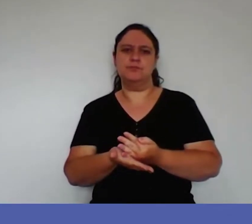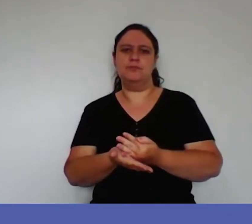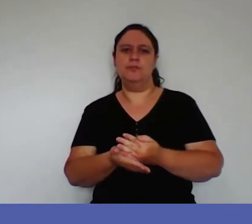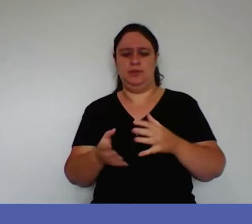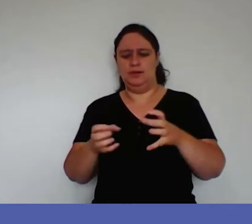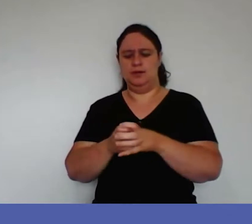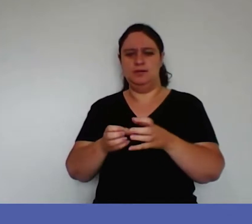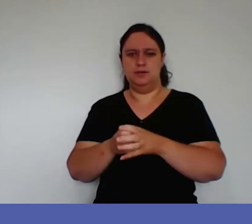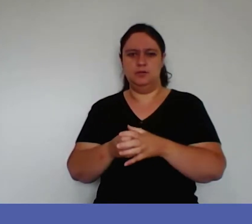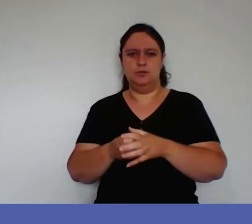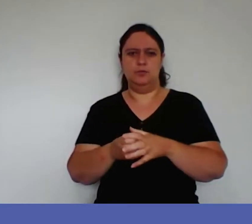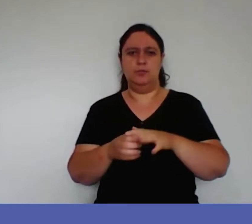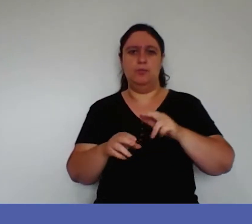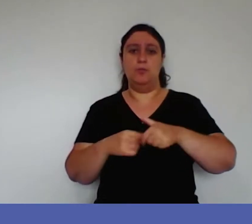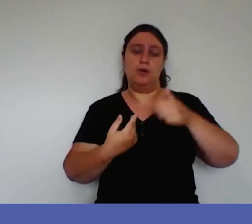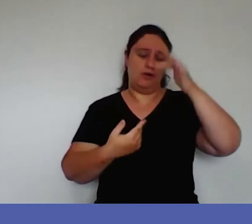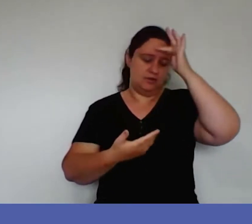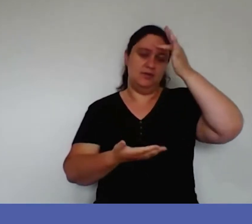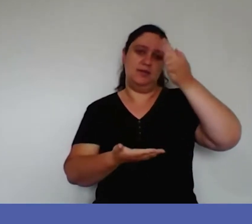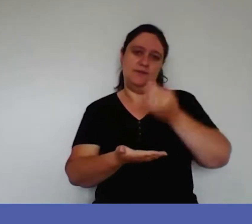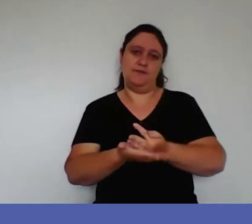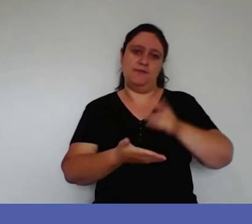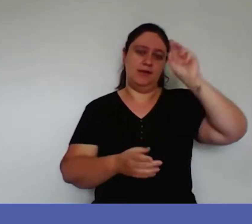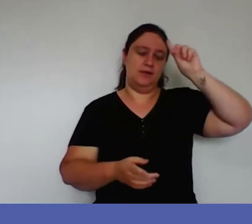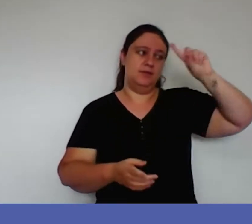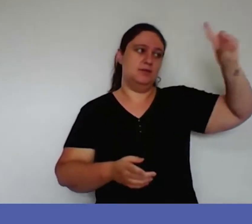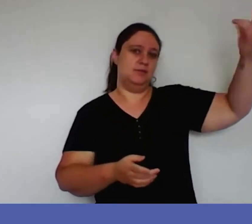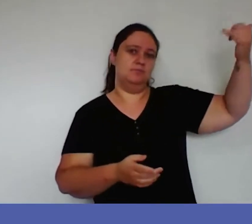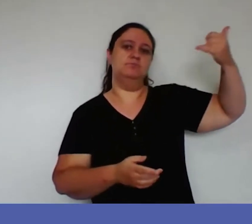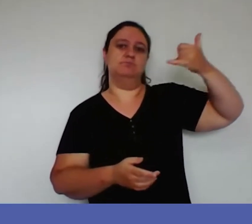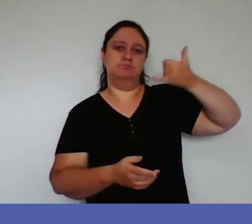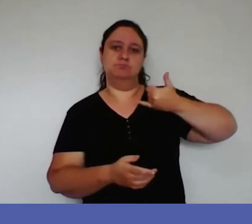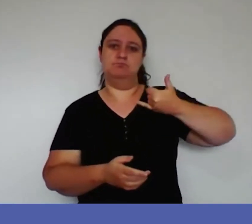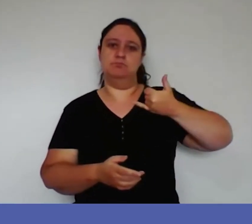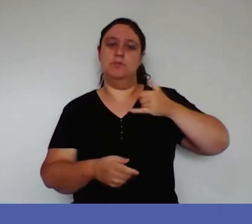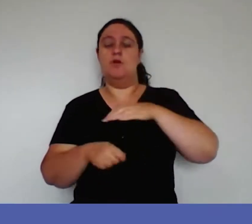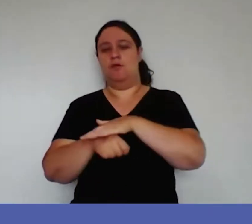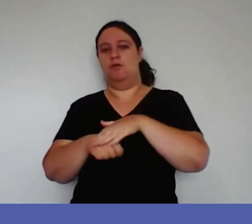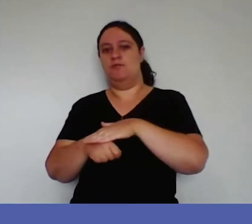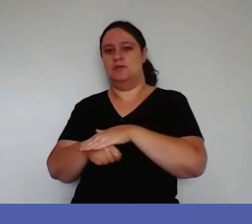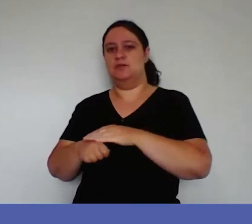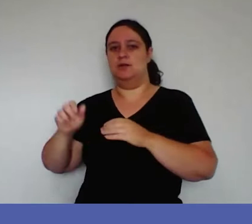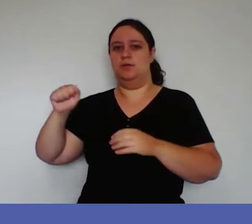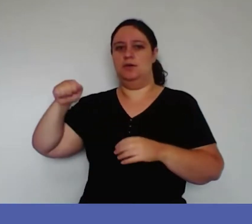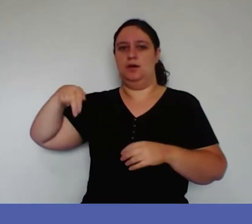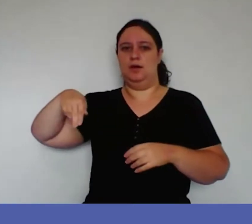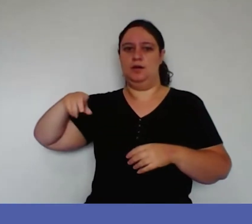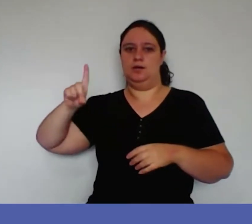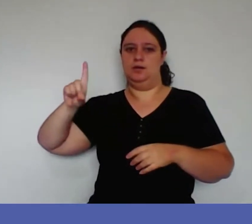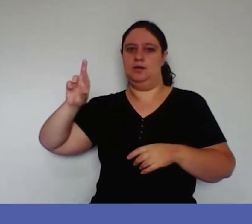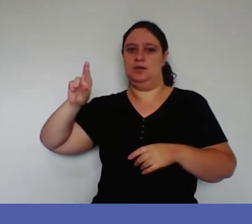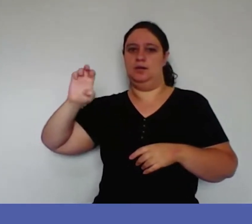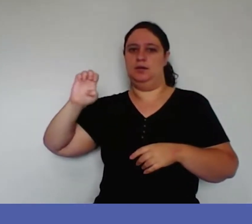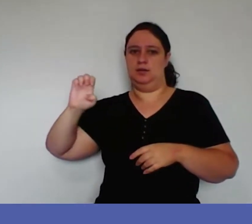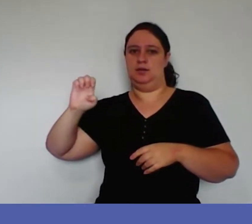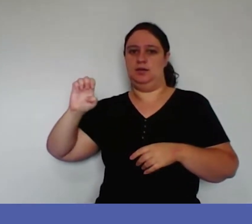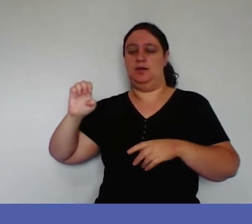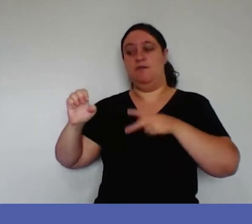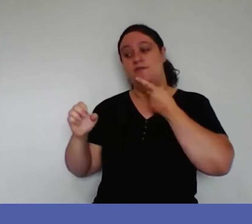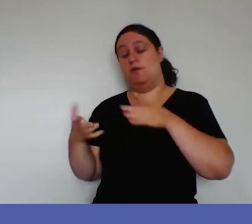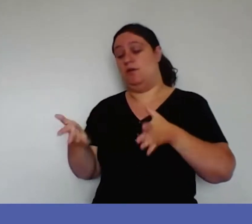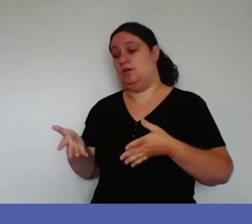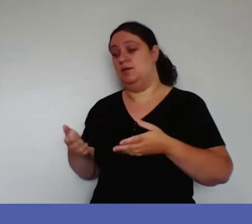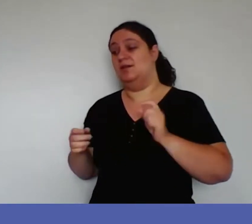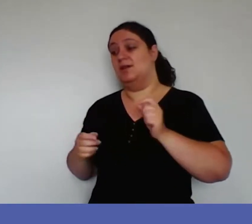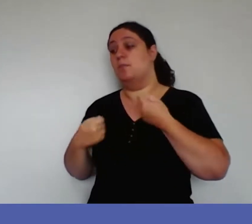com eles, e eles foram, falou com André. André falou: olha, o único que poderia ajudar vocês de